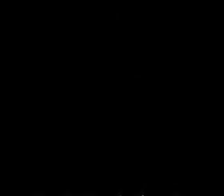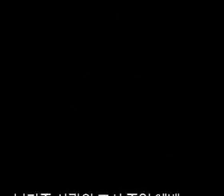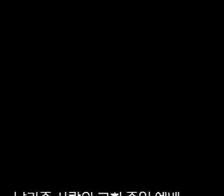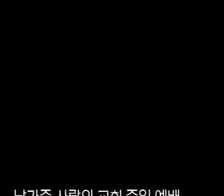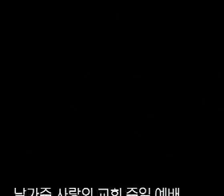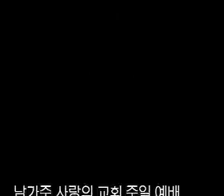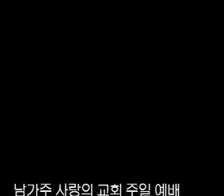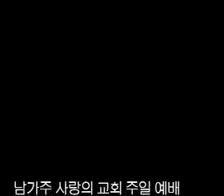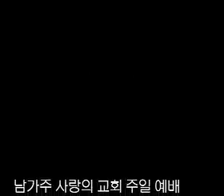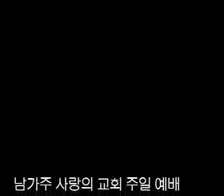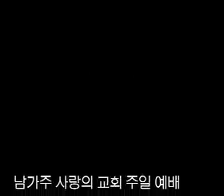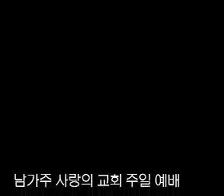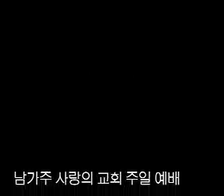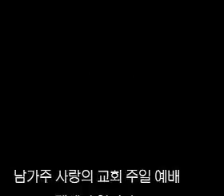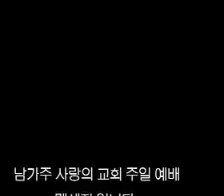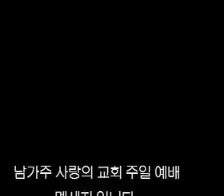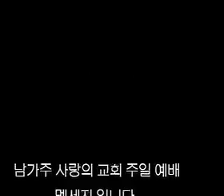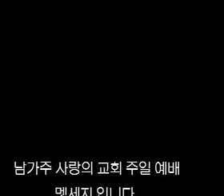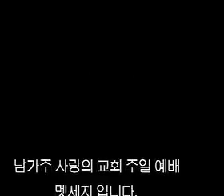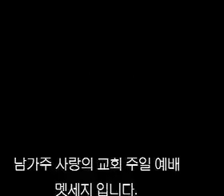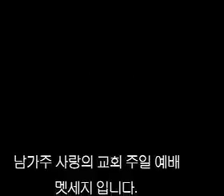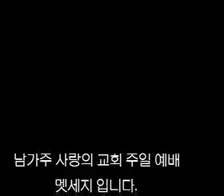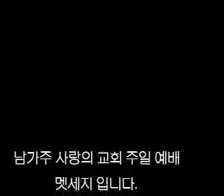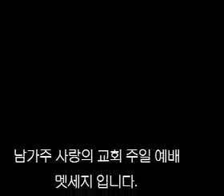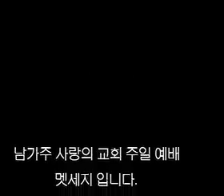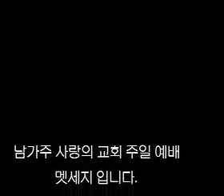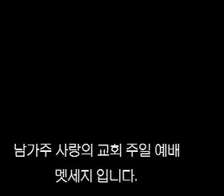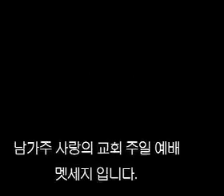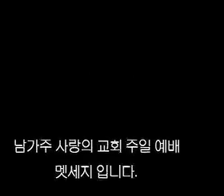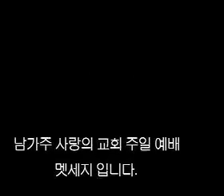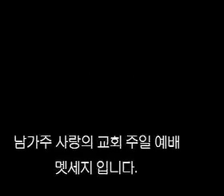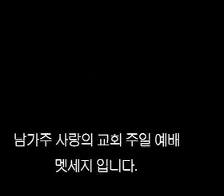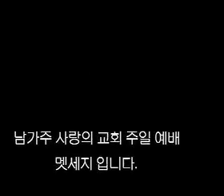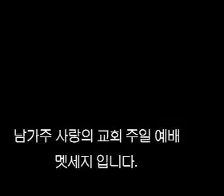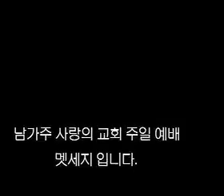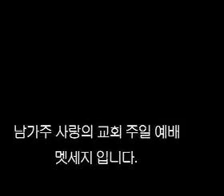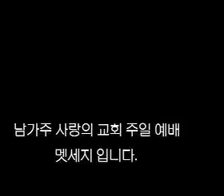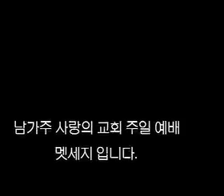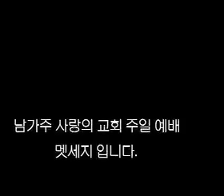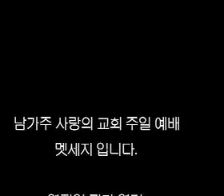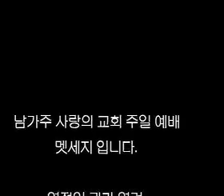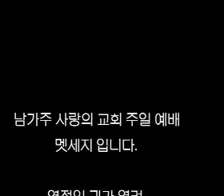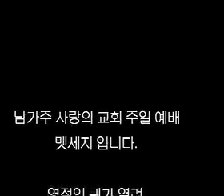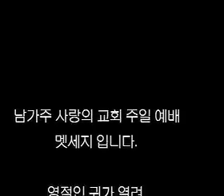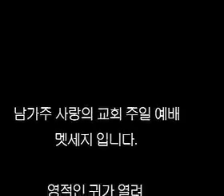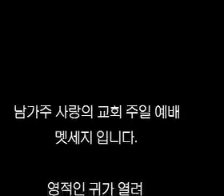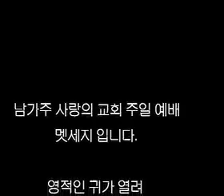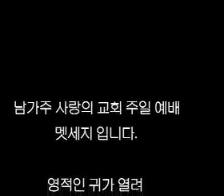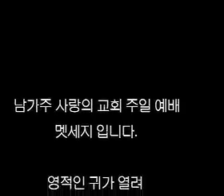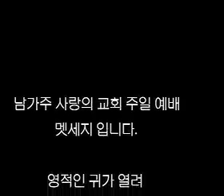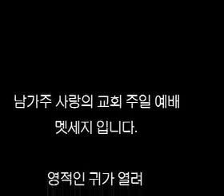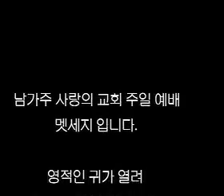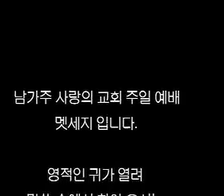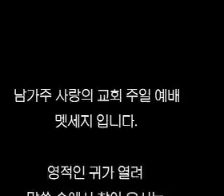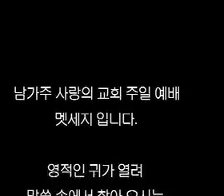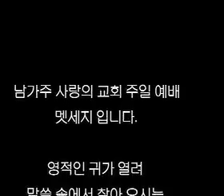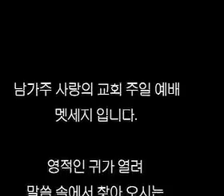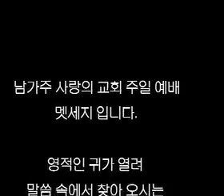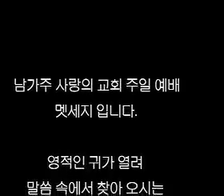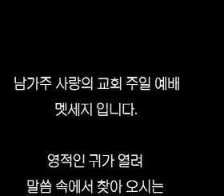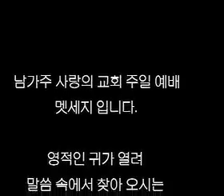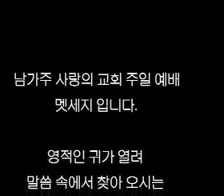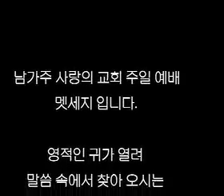남가주 사랑의 교회 주일 예배 메시지입니다. 영적인 귀가 열려 말씀